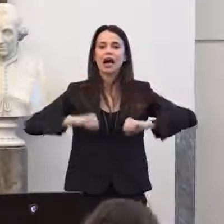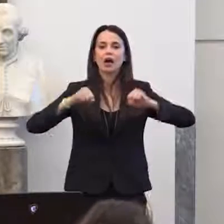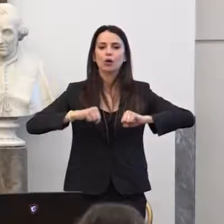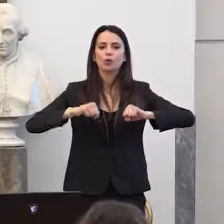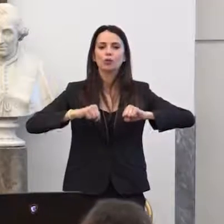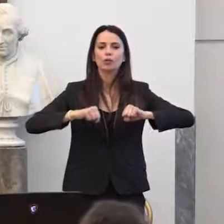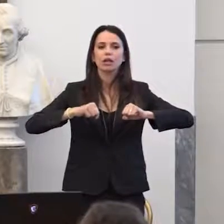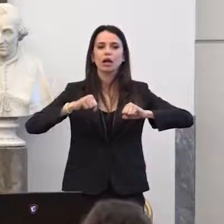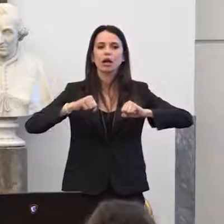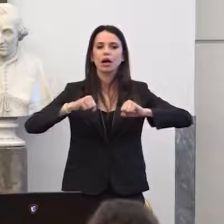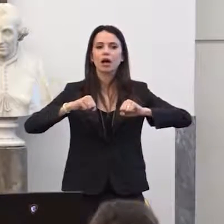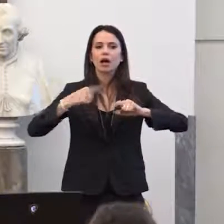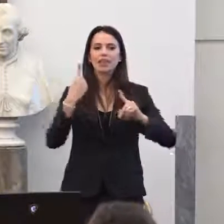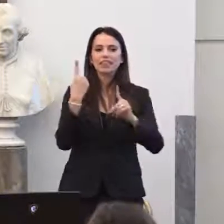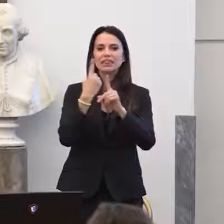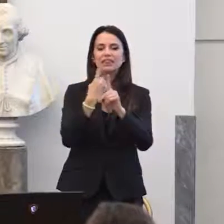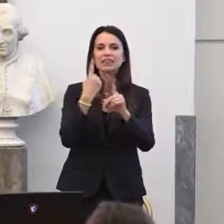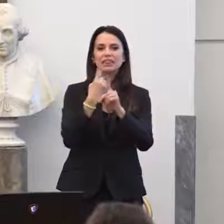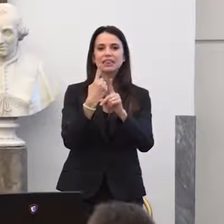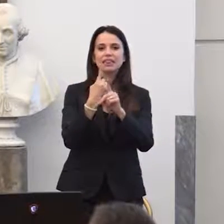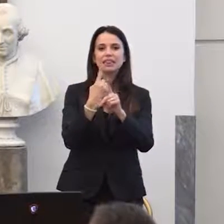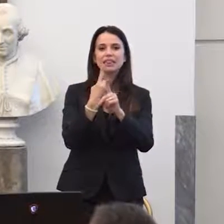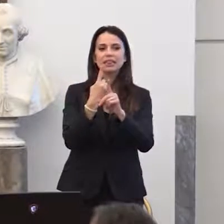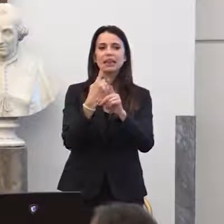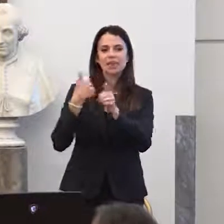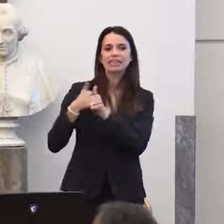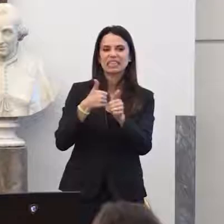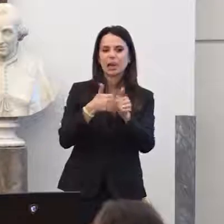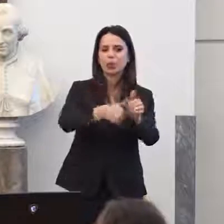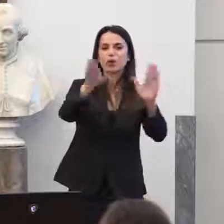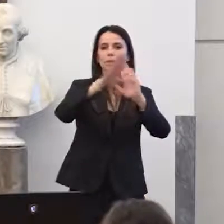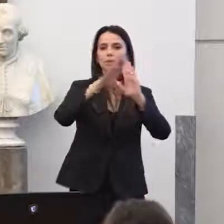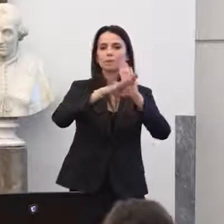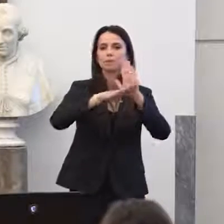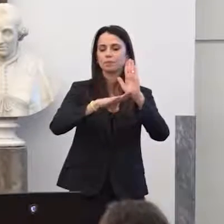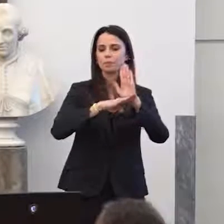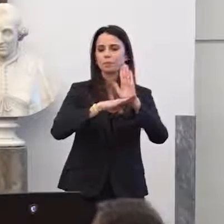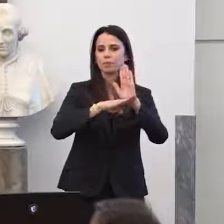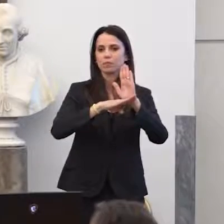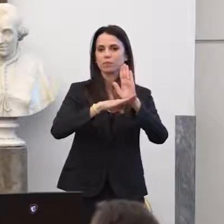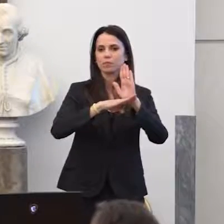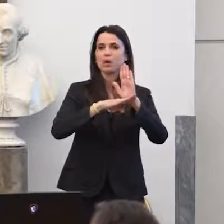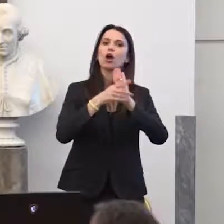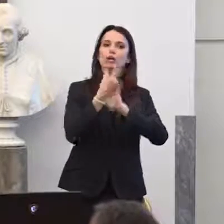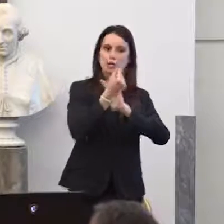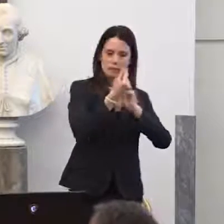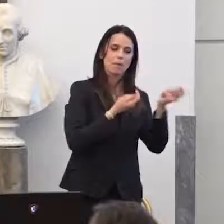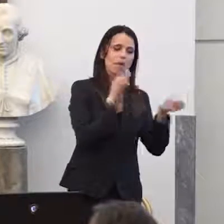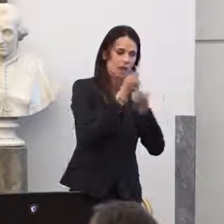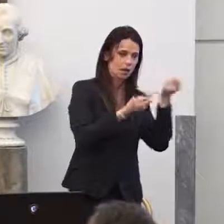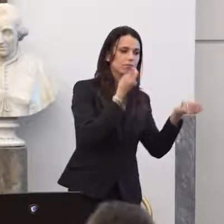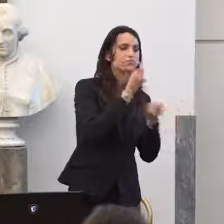potestà pianificatoria e programmatoria, e quindi, anche se è giusto il mantenimento della spesa,